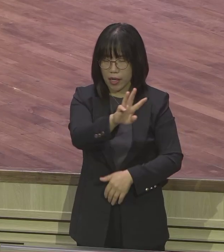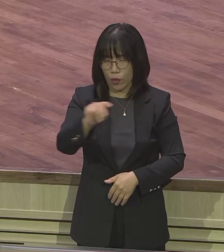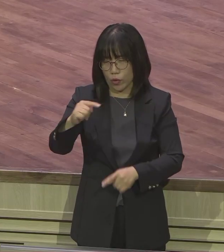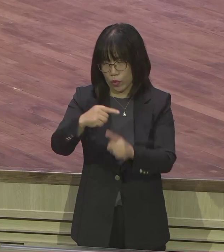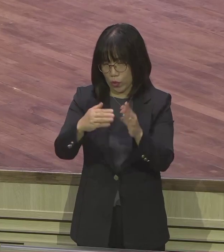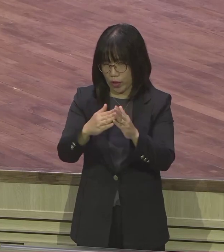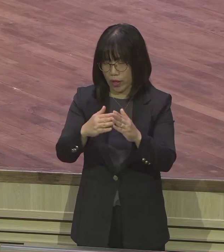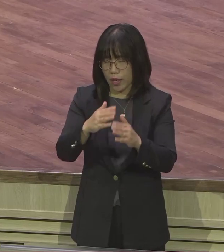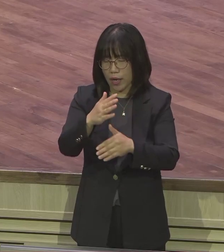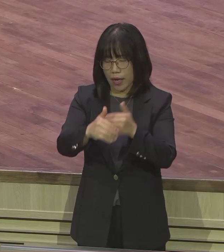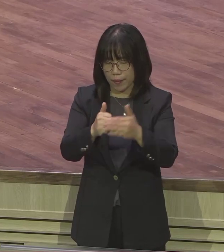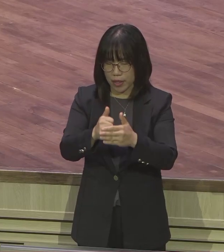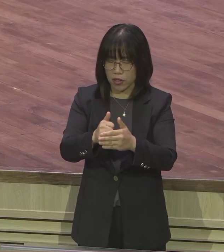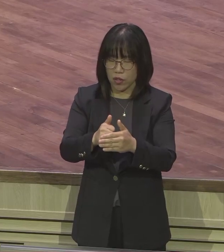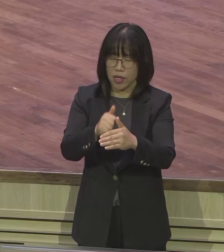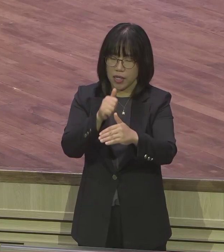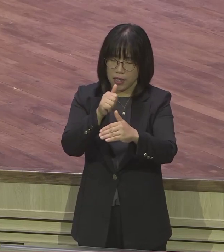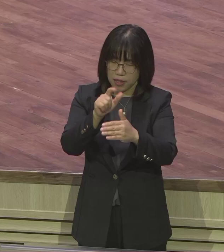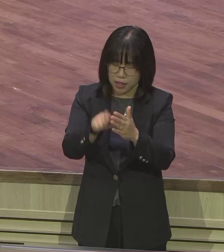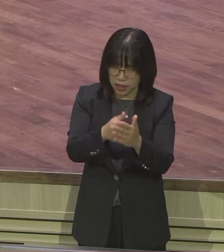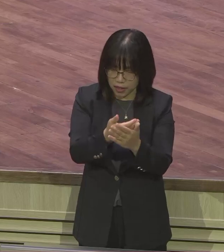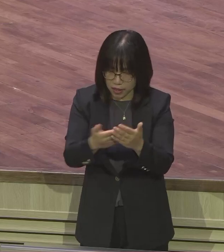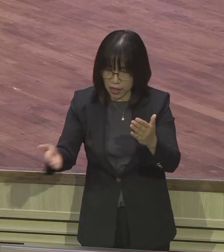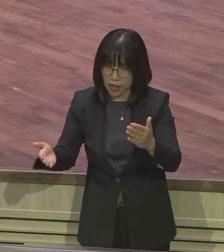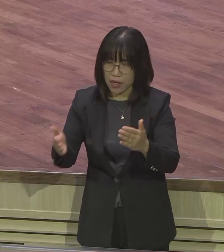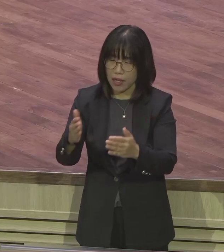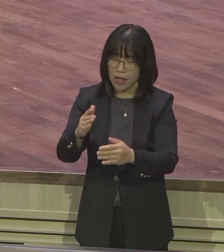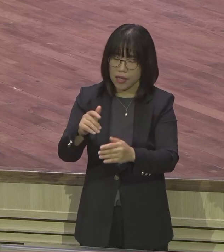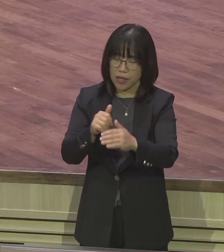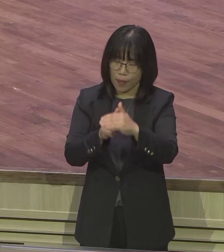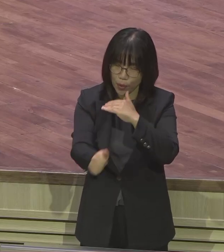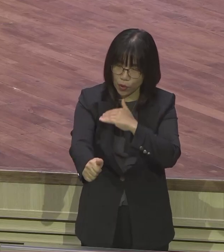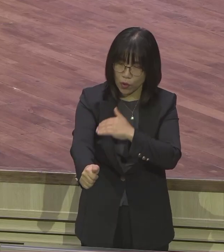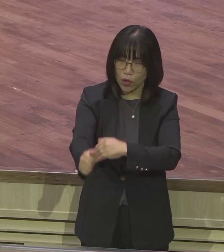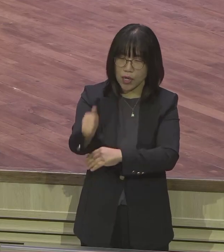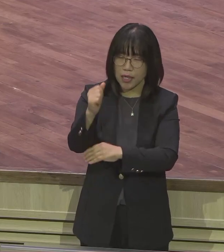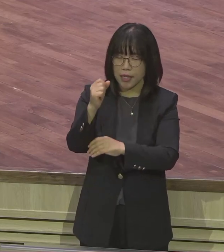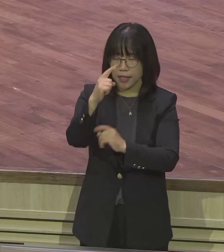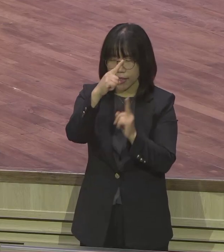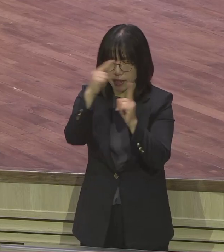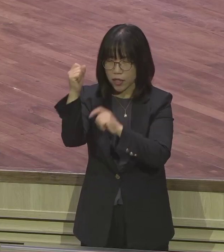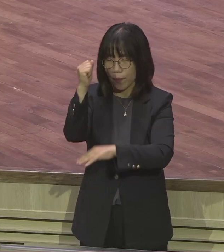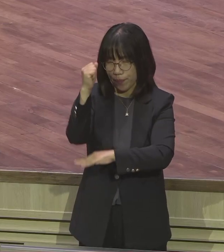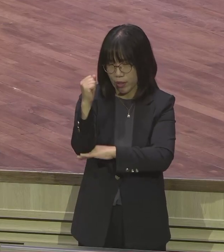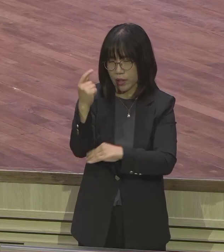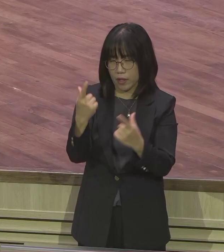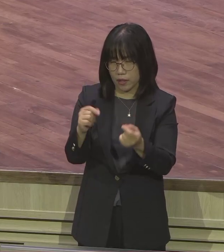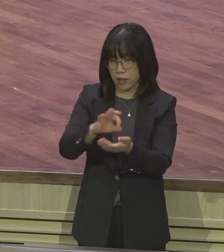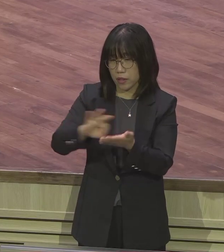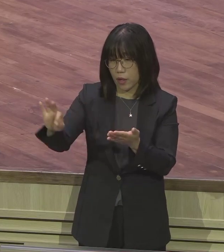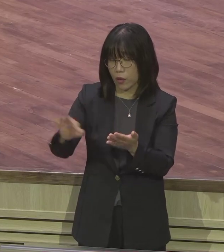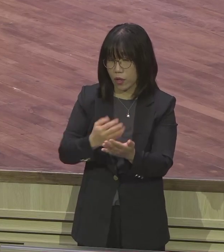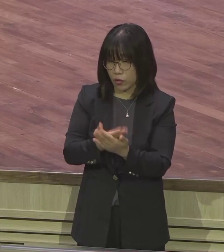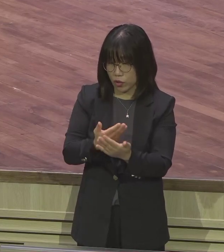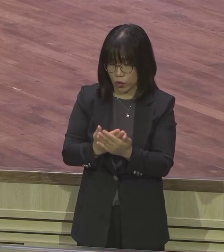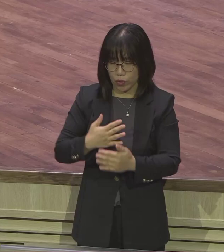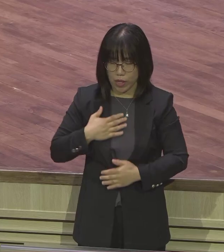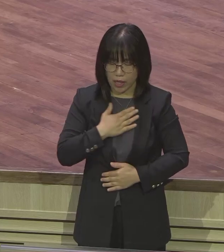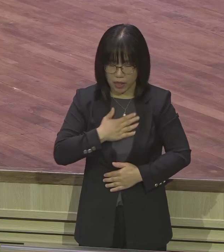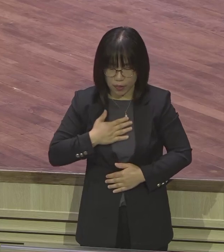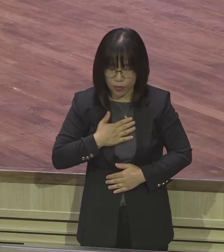시대적 대표적 기념비적으로 사용하여 주옵소서. 언제나 언약 성취를 위해서 내 기분 내 감정이